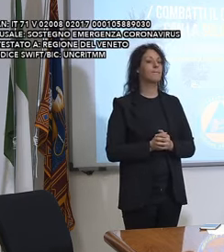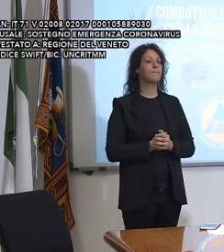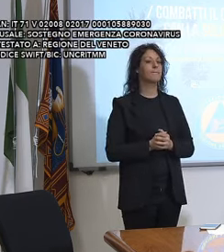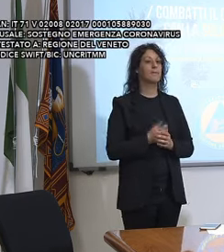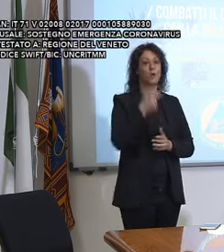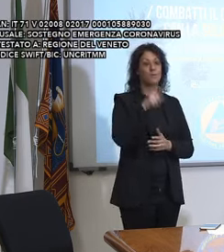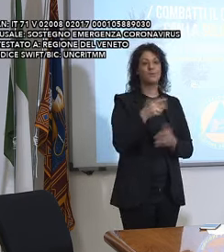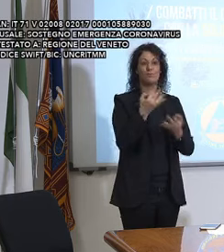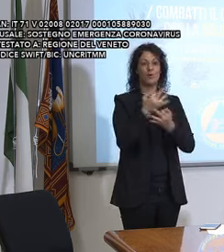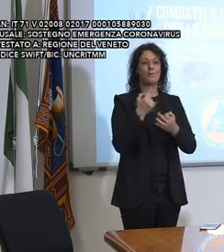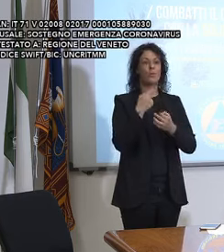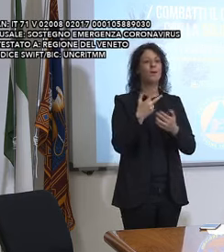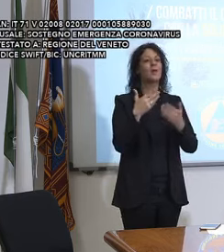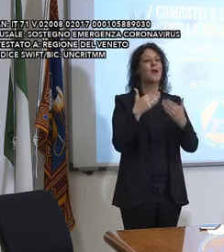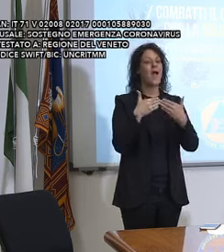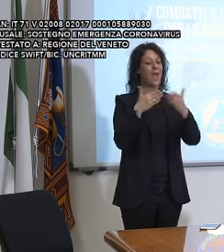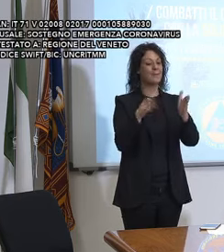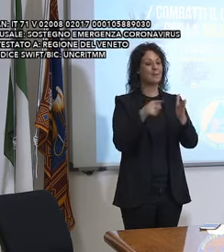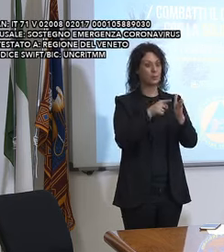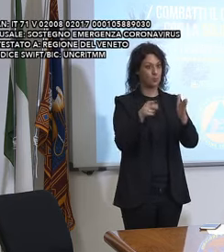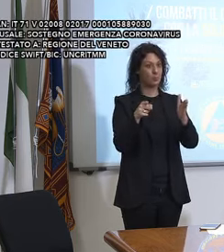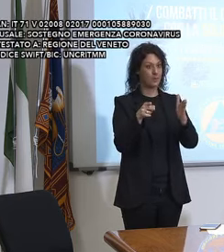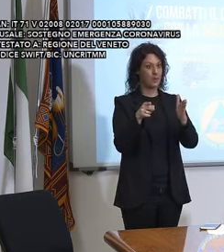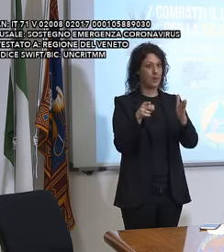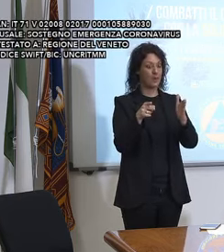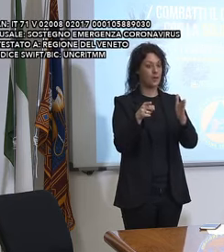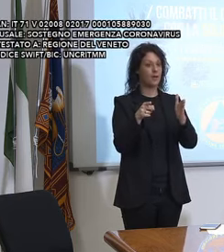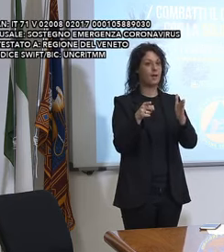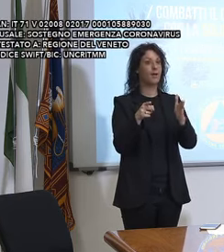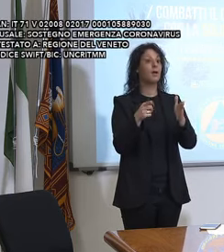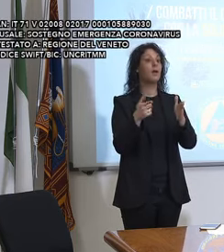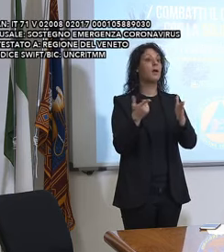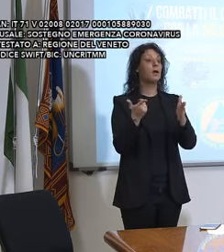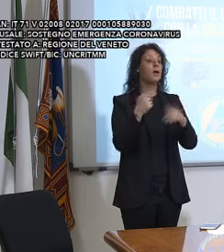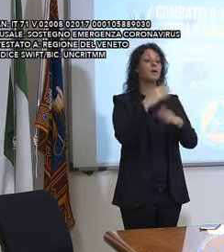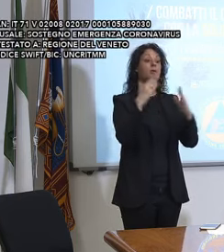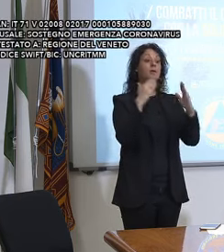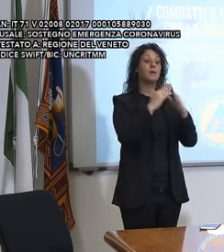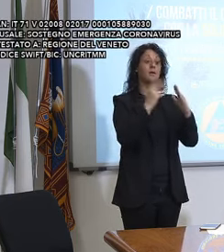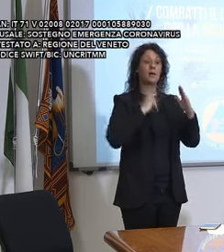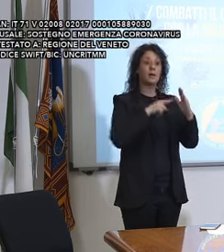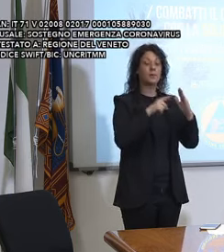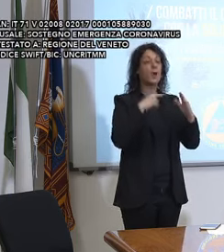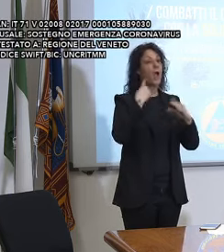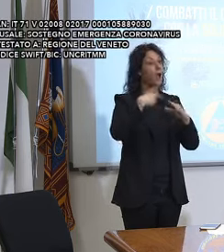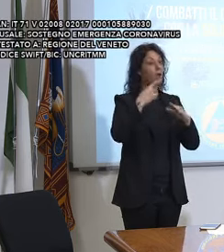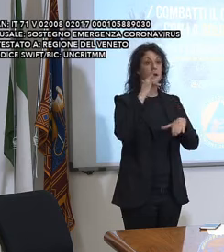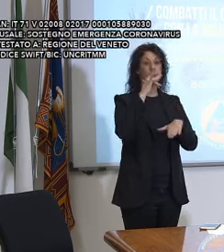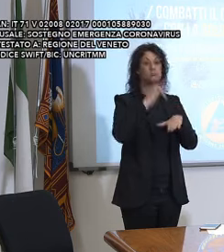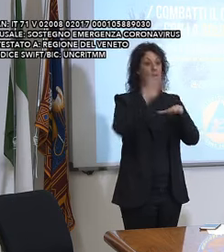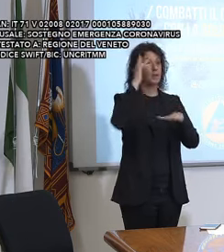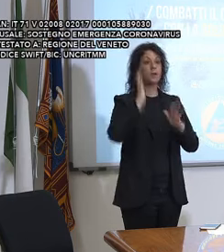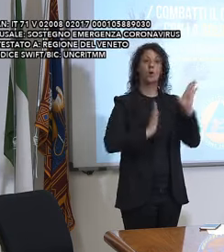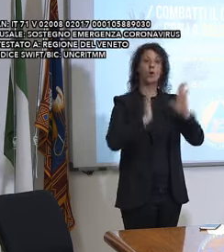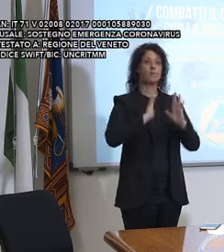dopo l'apertura, lo abbiamo capito questo, insomma, delle strutture molto più sensibili e vulnerabili di qualsiasi